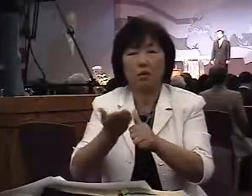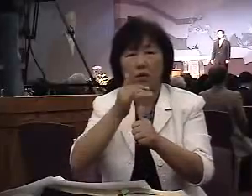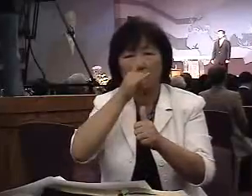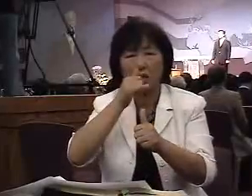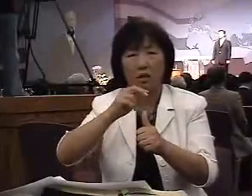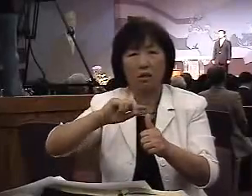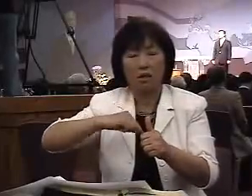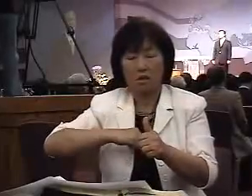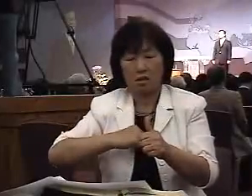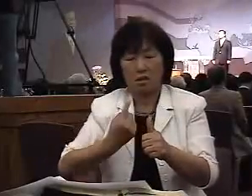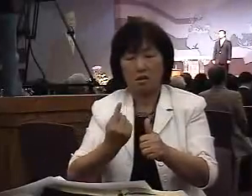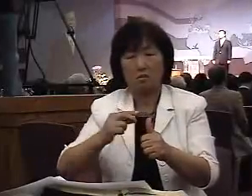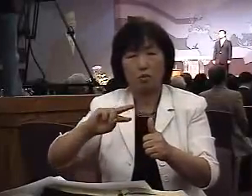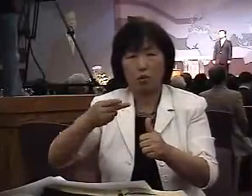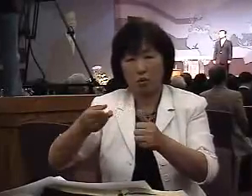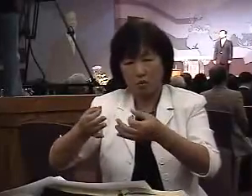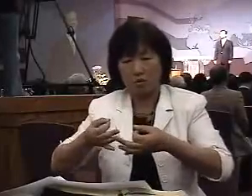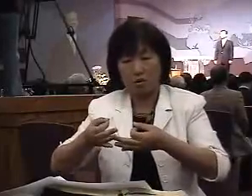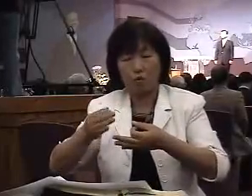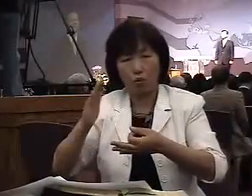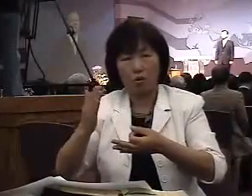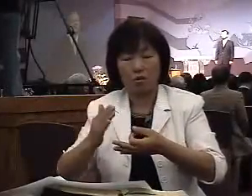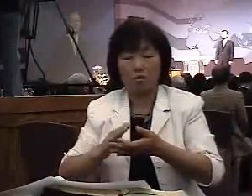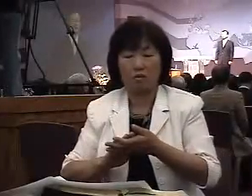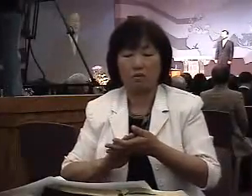자신을 돌아봐야 합니다.